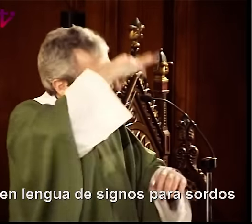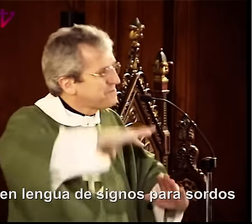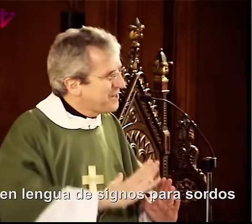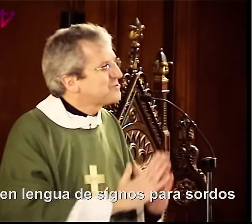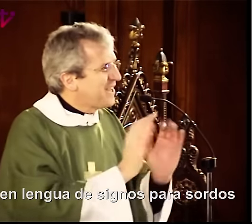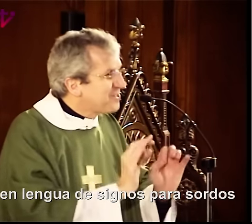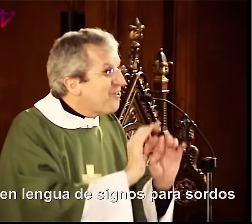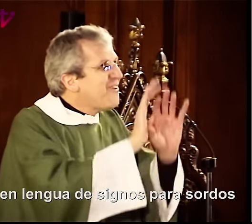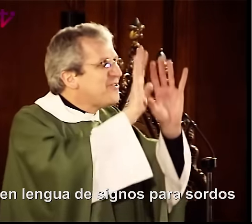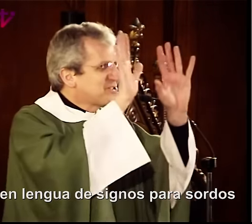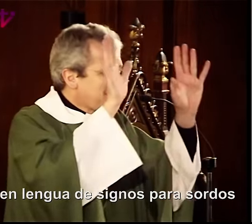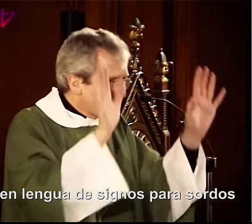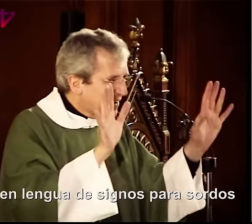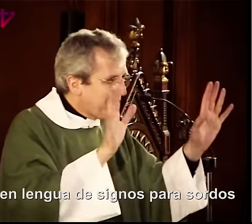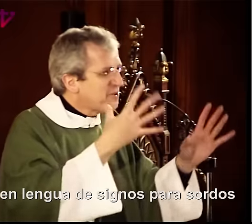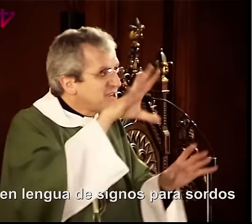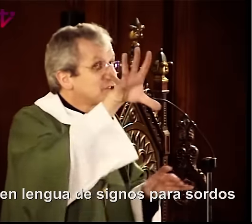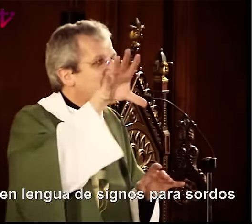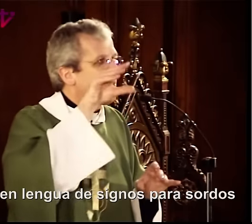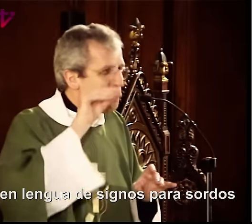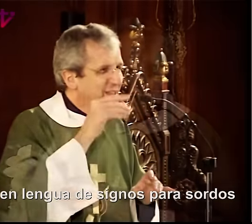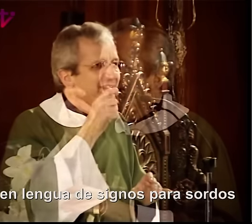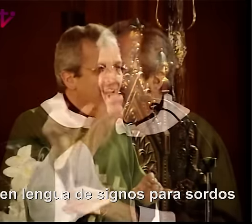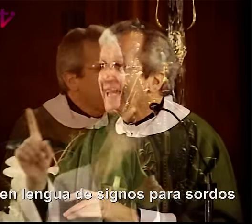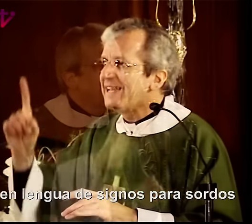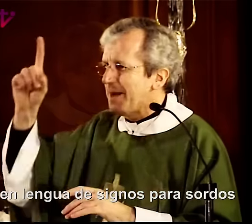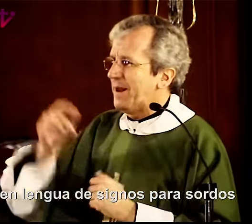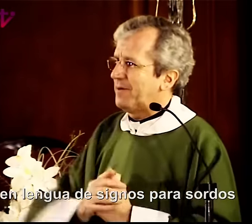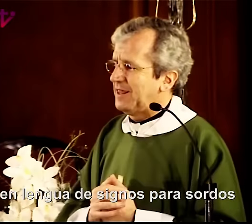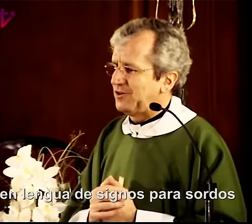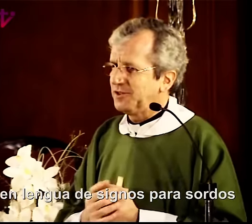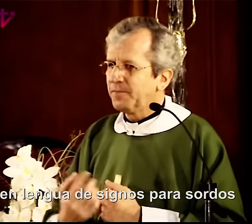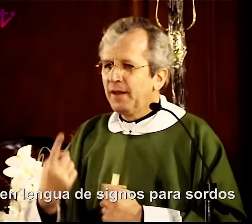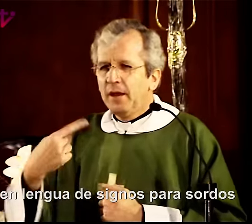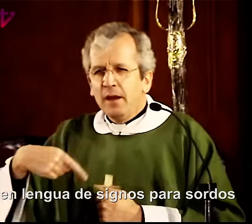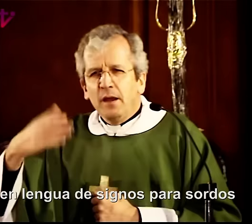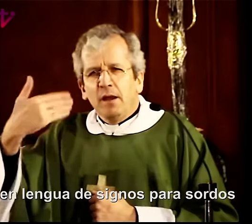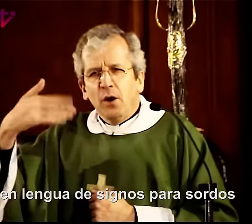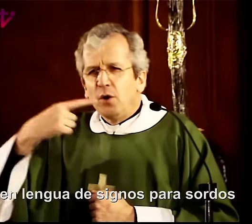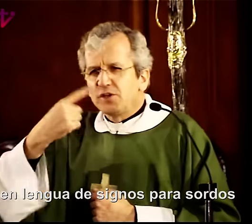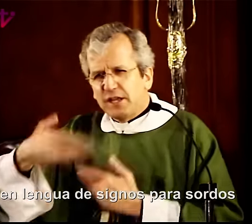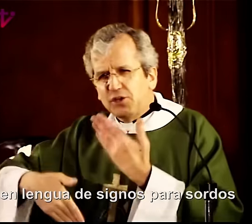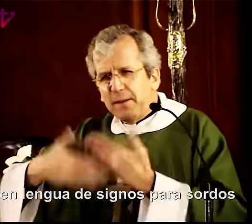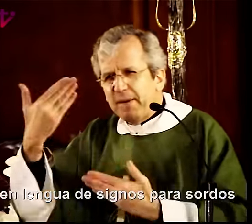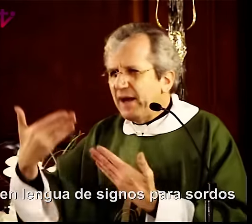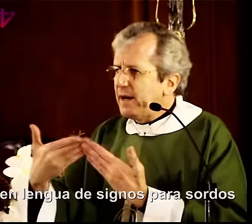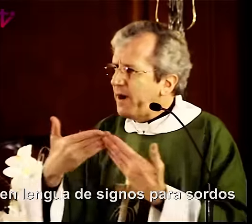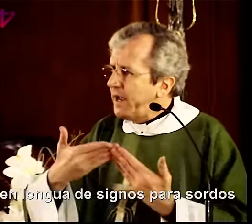Espíritu Santo nos haga ver claro y nos haga comprender esa palabra de Dios. Os he dicho al empezar el Evangelio